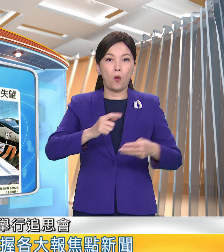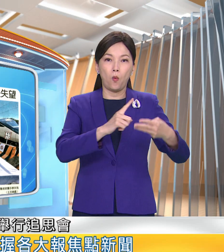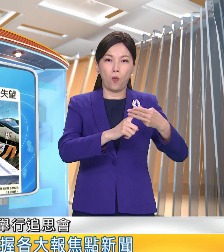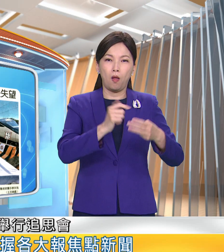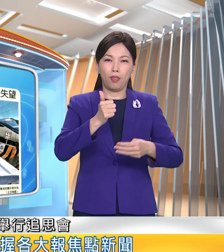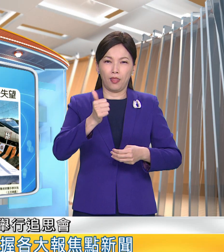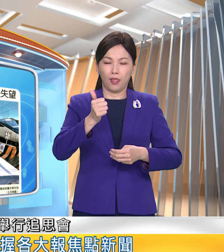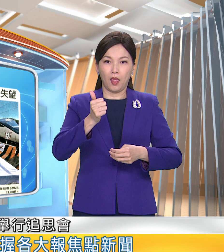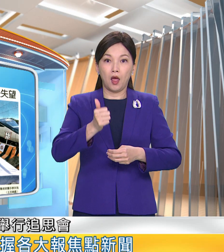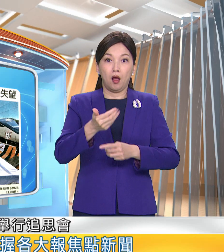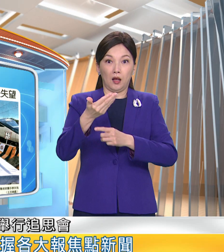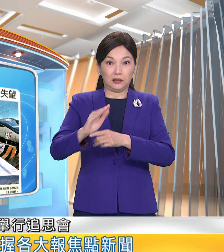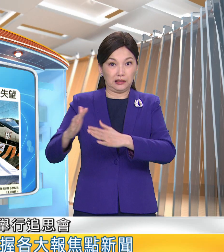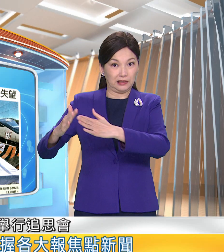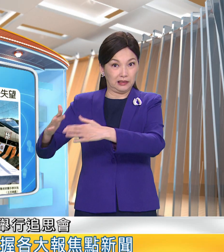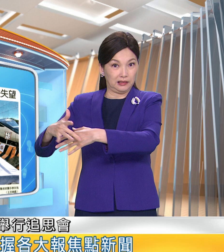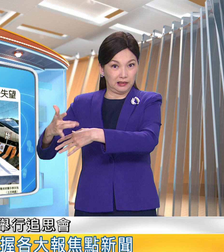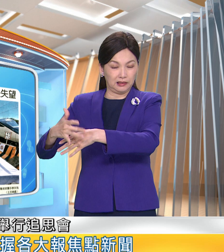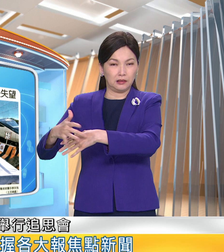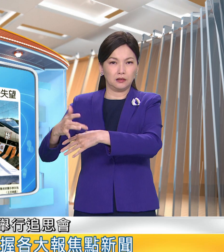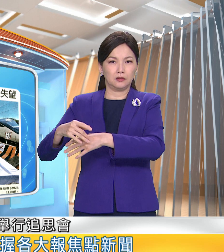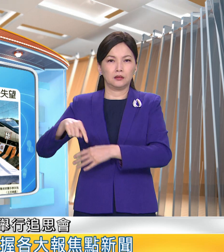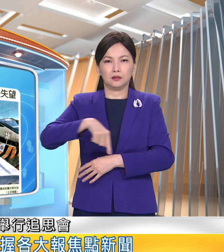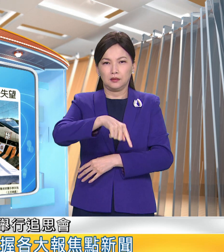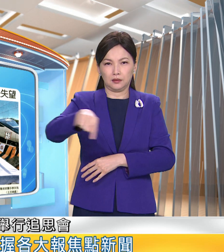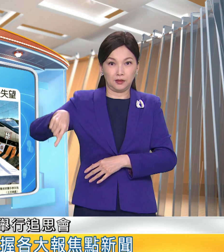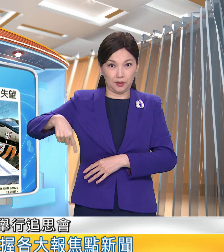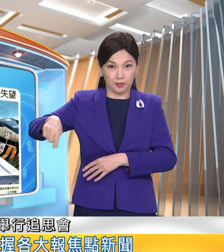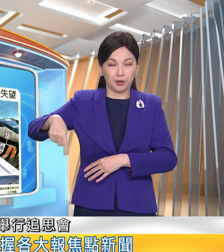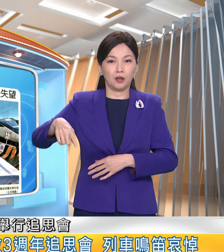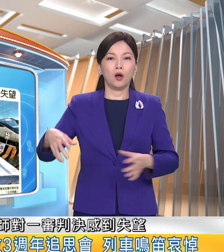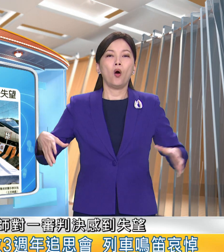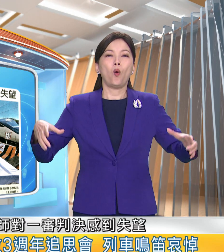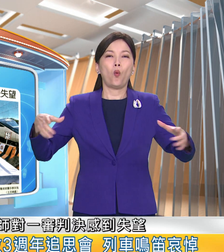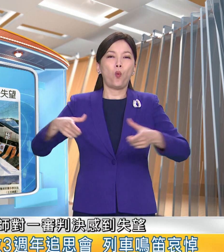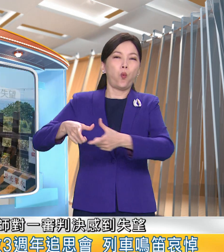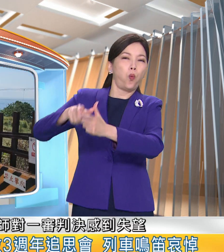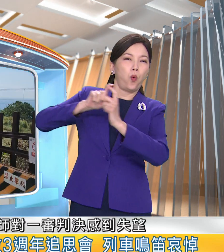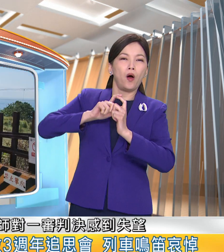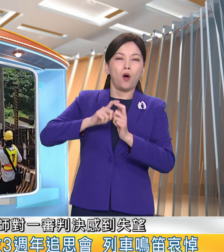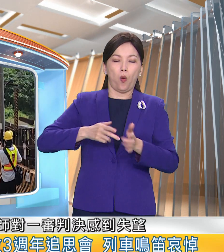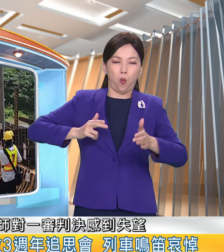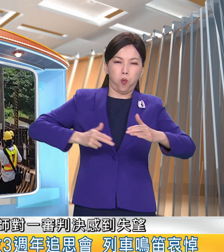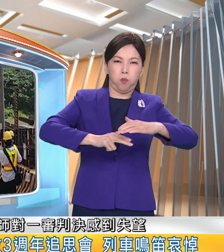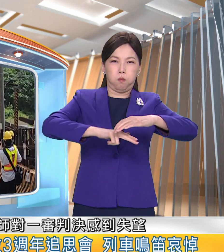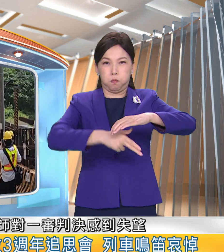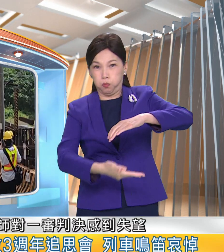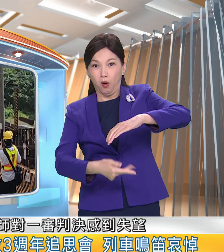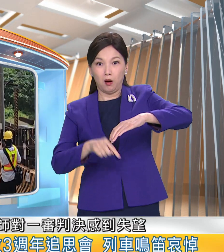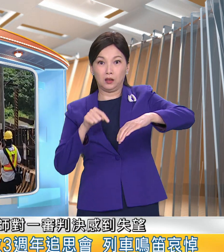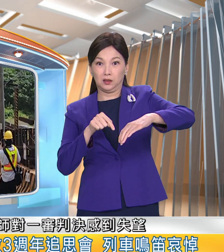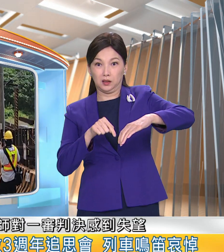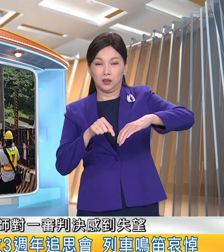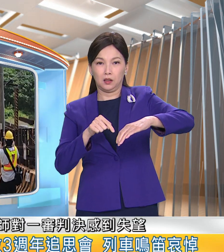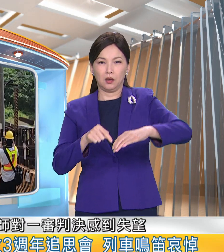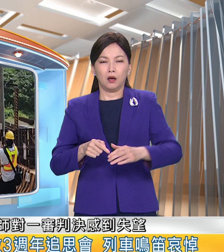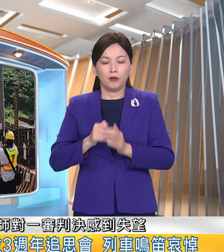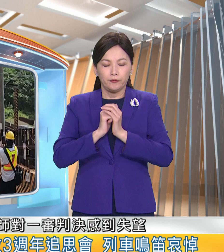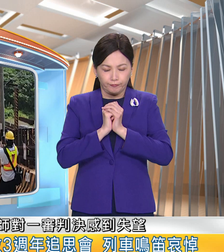重返事故现场举行追思会，家属委任律师对一